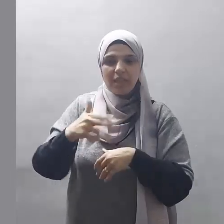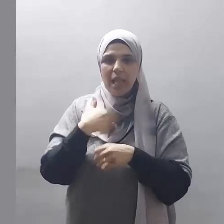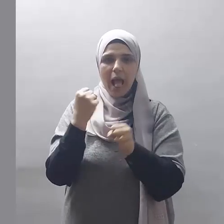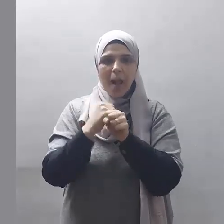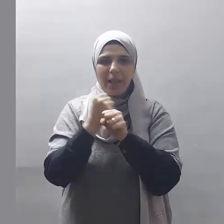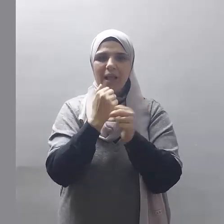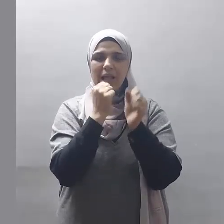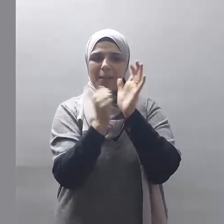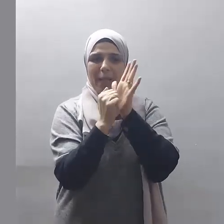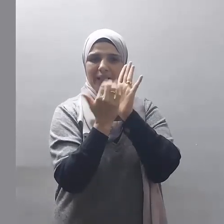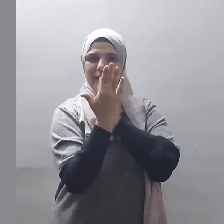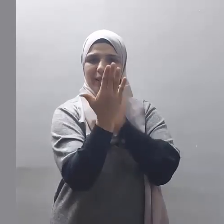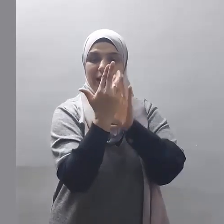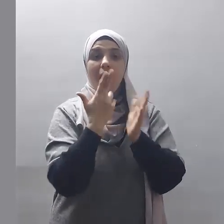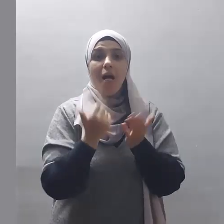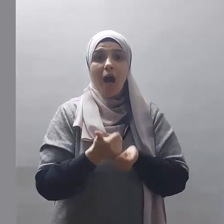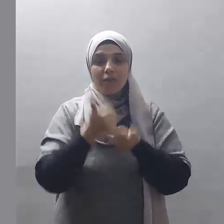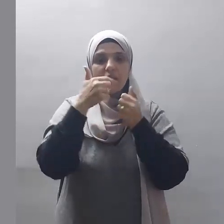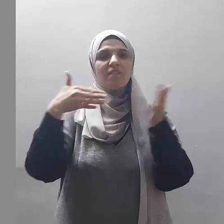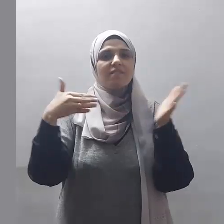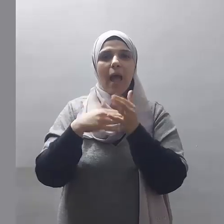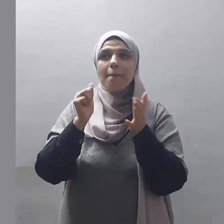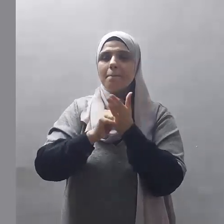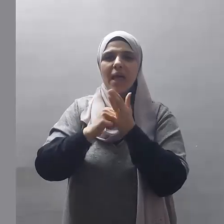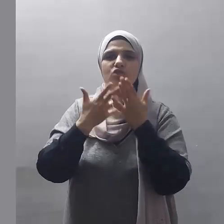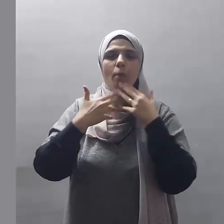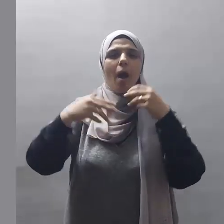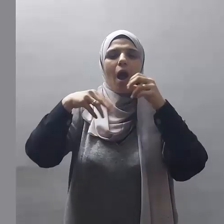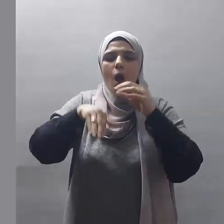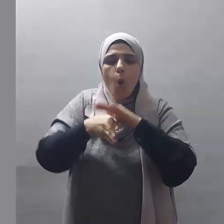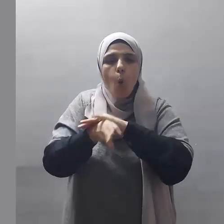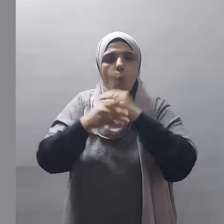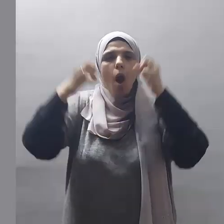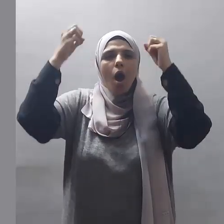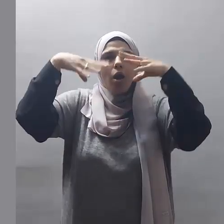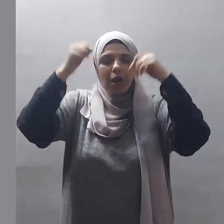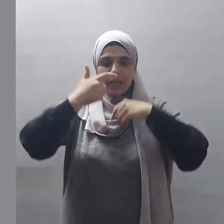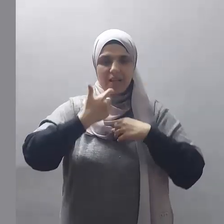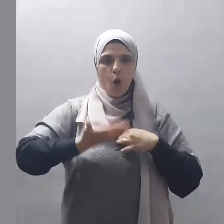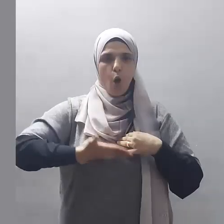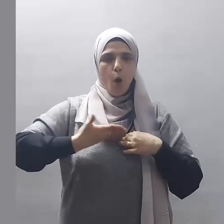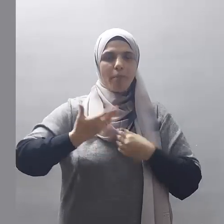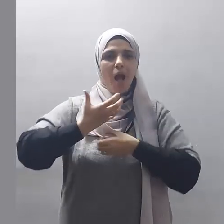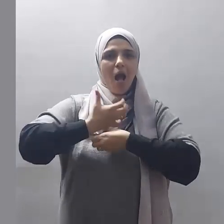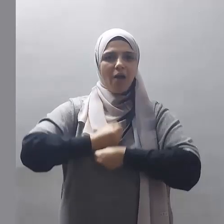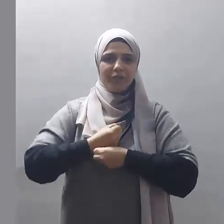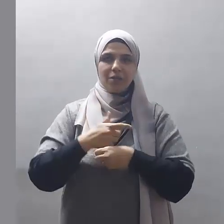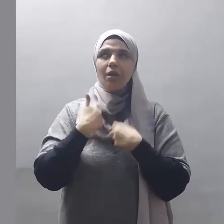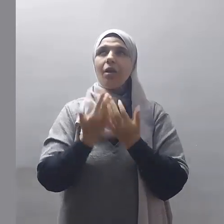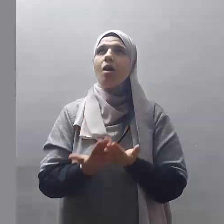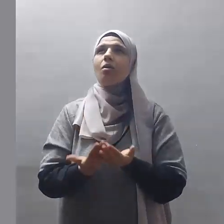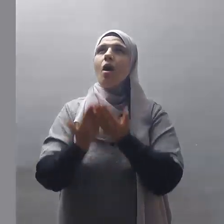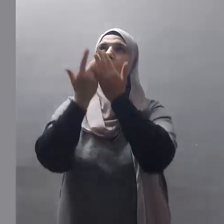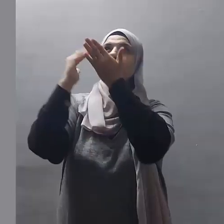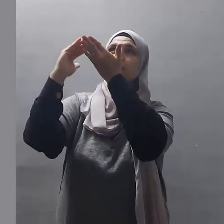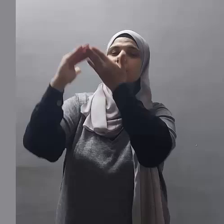الجوار يعمران الديار ويزيدان في الاعمار اللهم اعنا على ذكرك